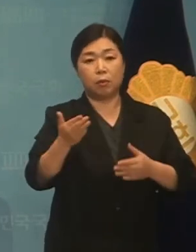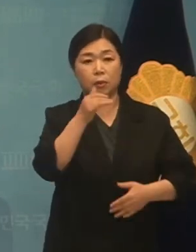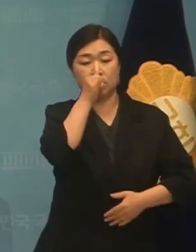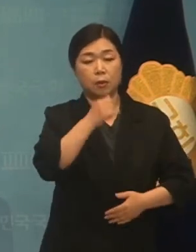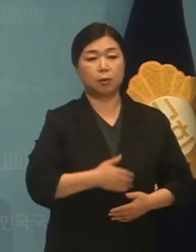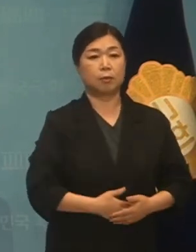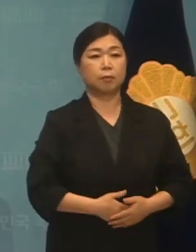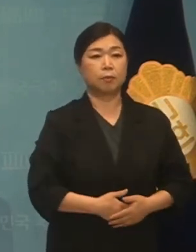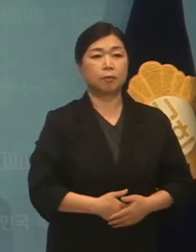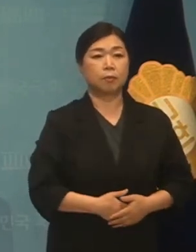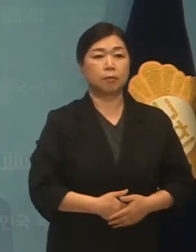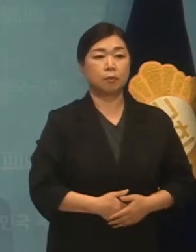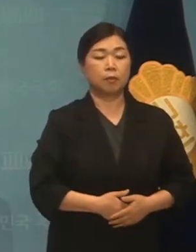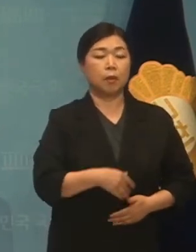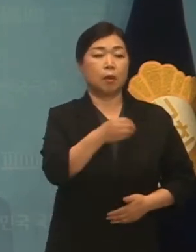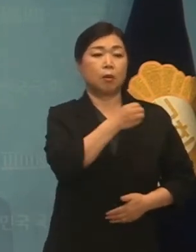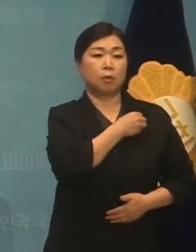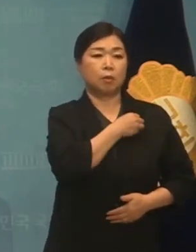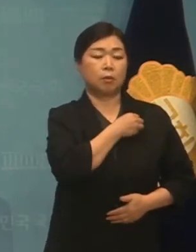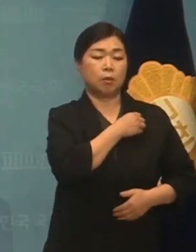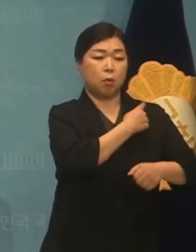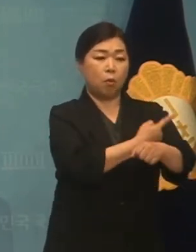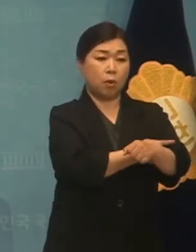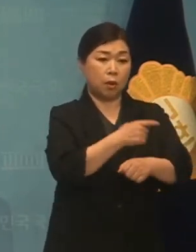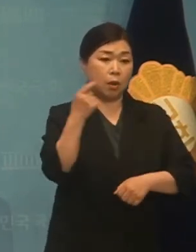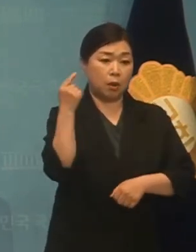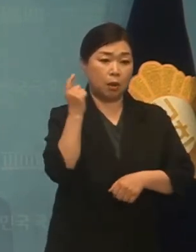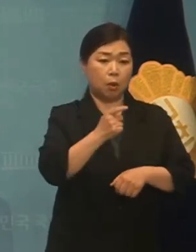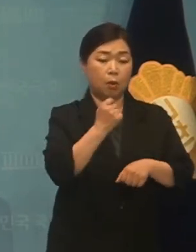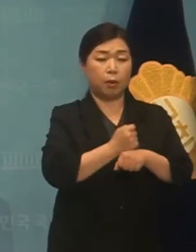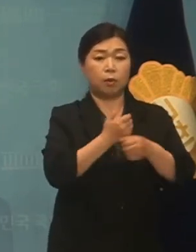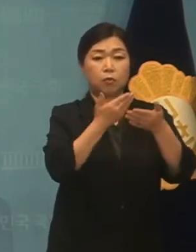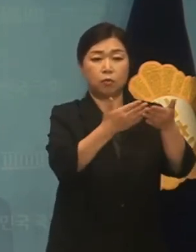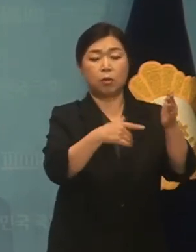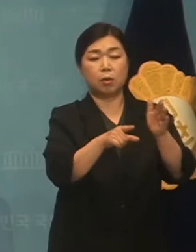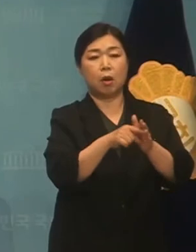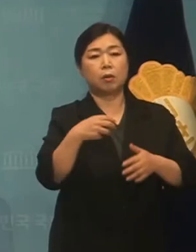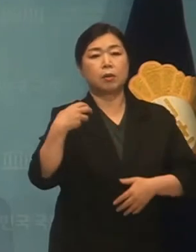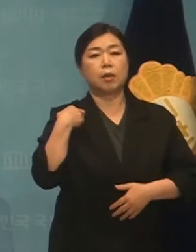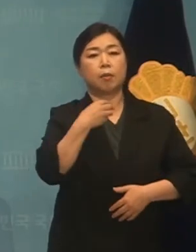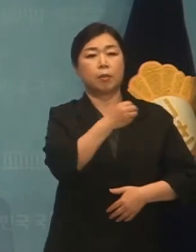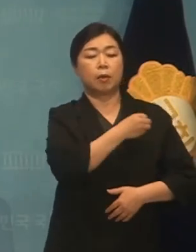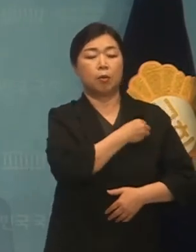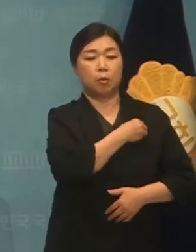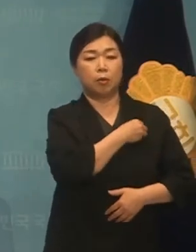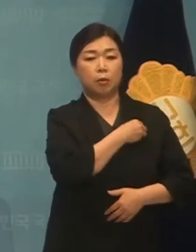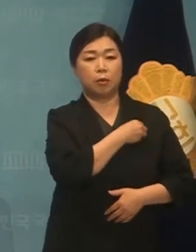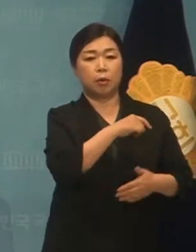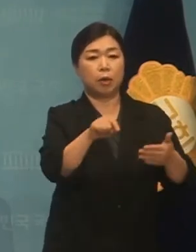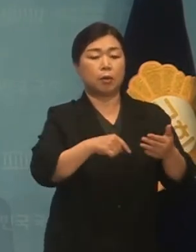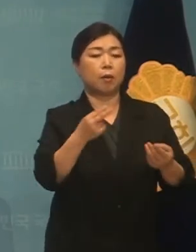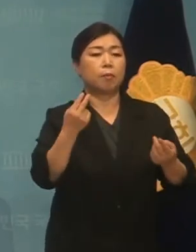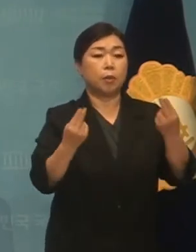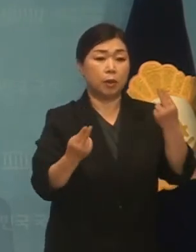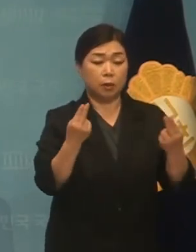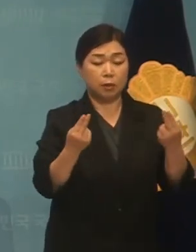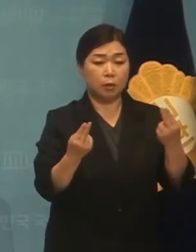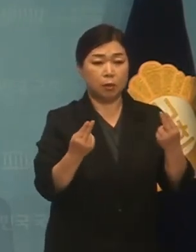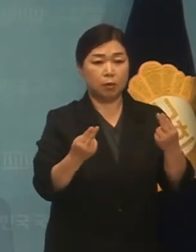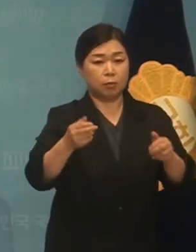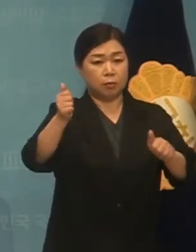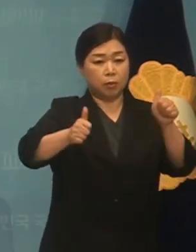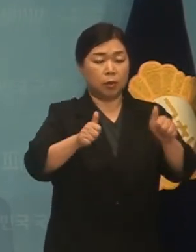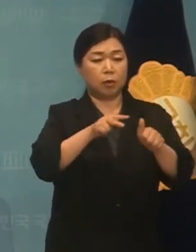있습니다. 당원들의 권리 강화를 위해서 책임당의 가입기간에 비례하여